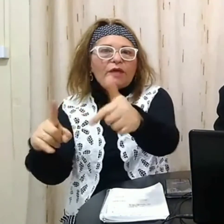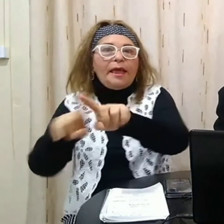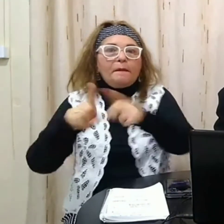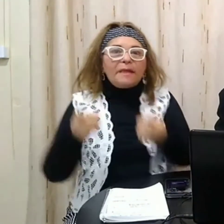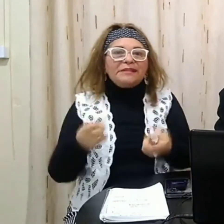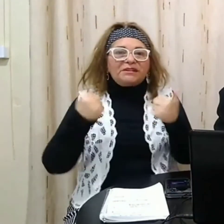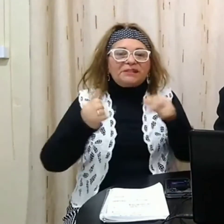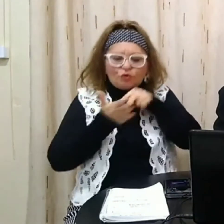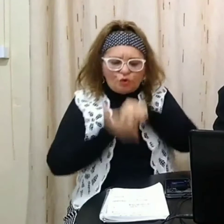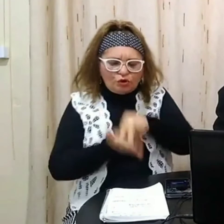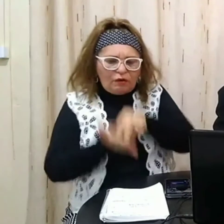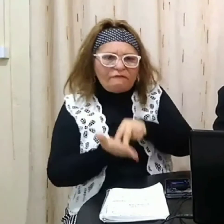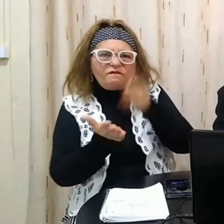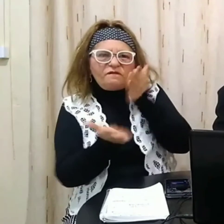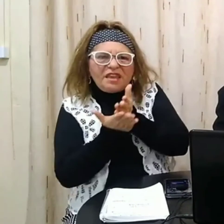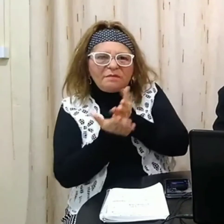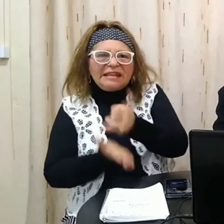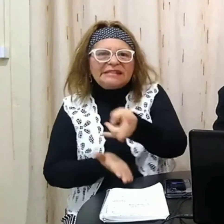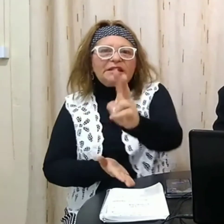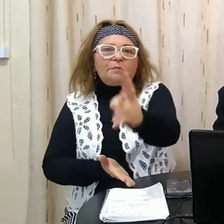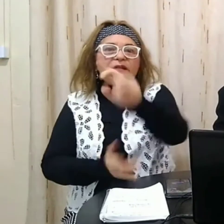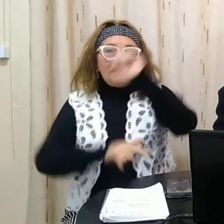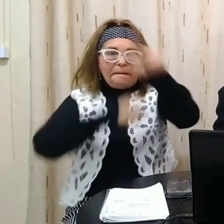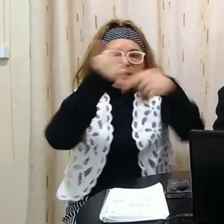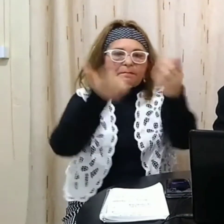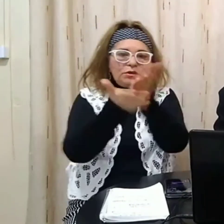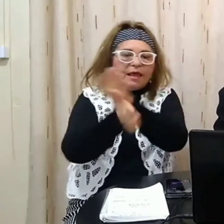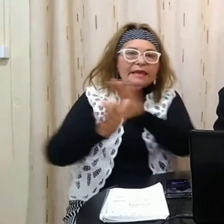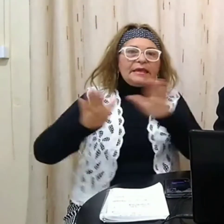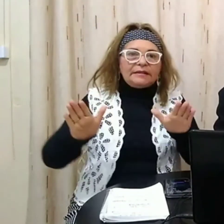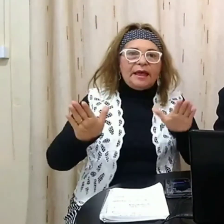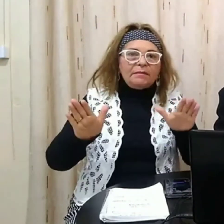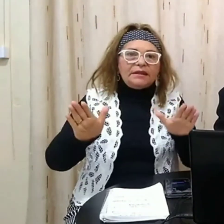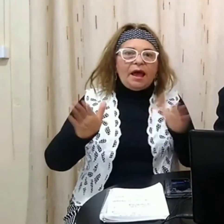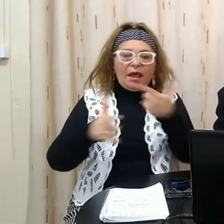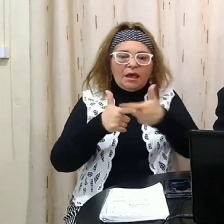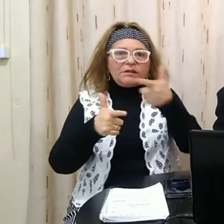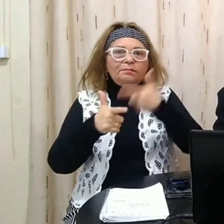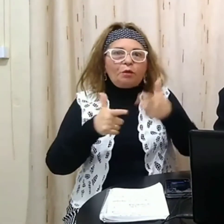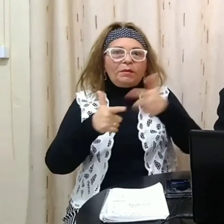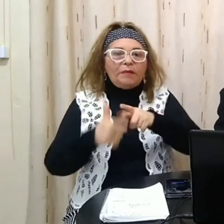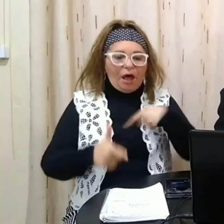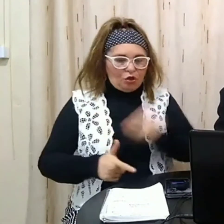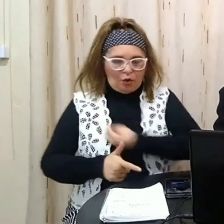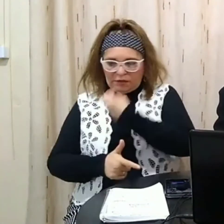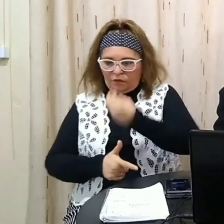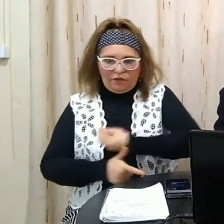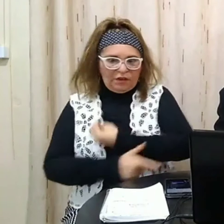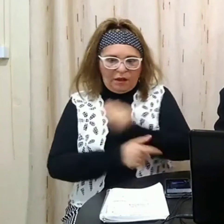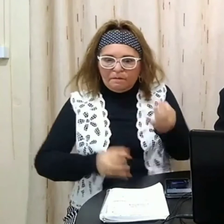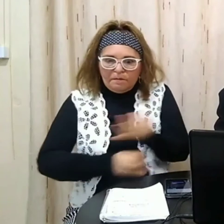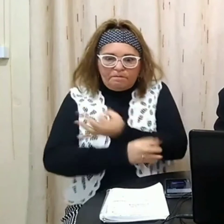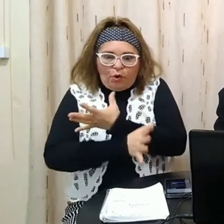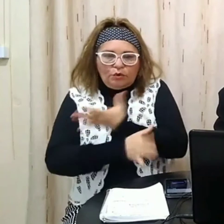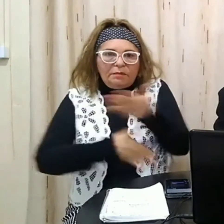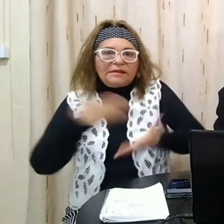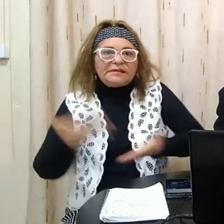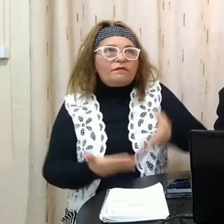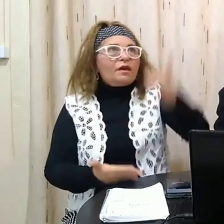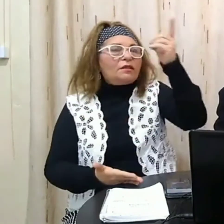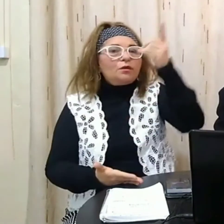quando sair então desta quarentena, ela esteja revigorada, revivificada, pronta para servir a Deus de maneira